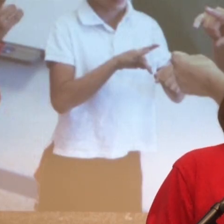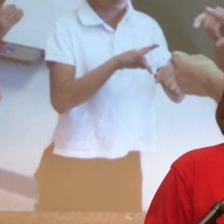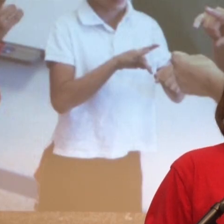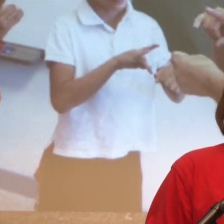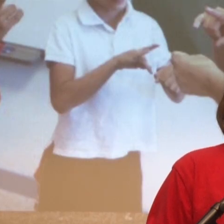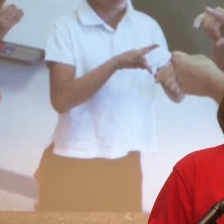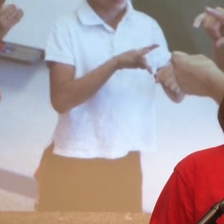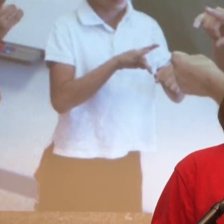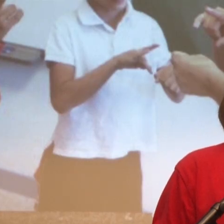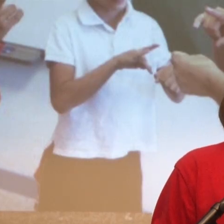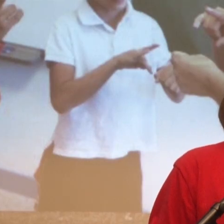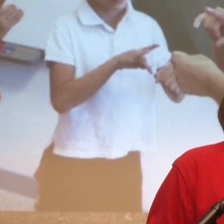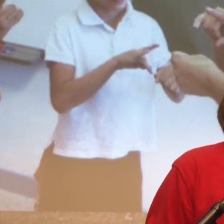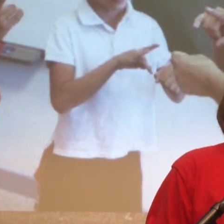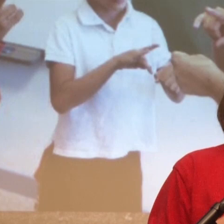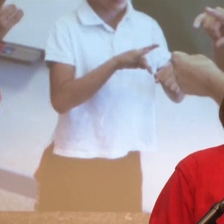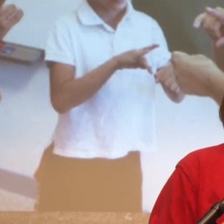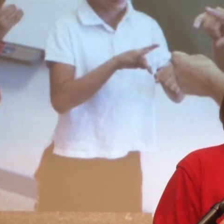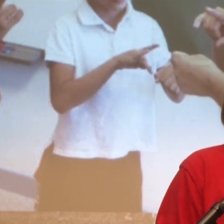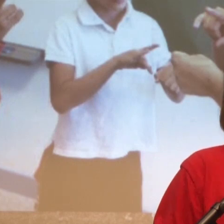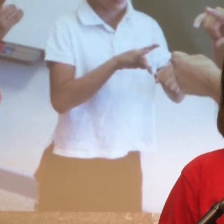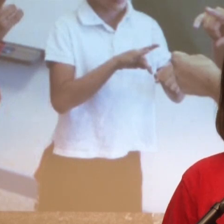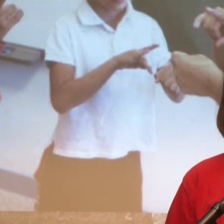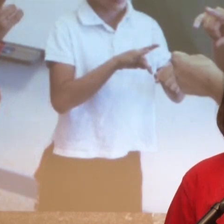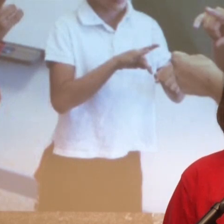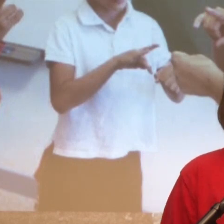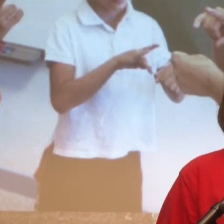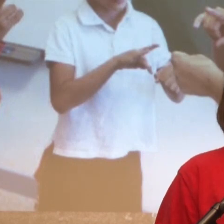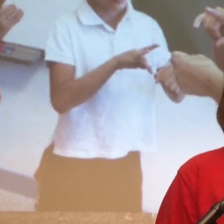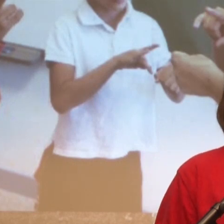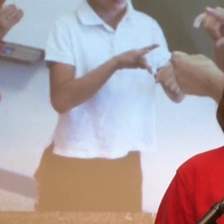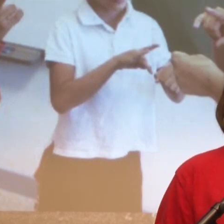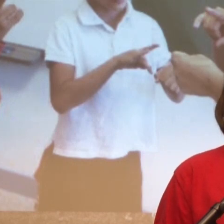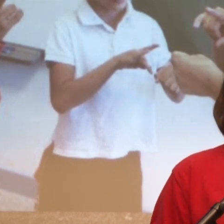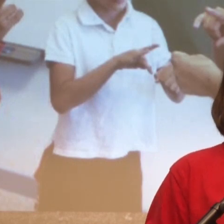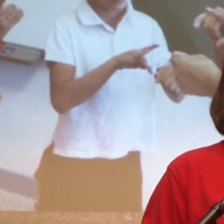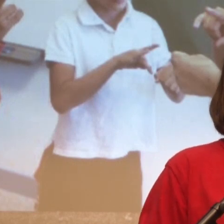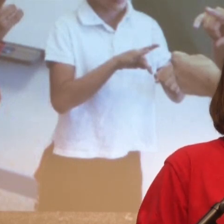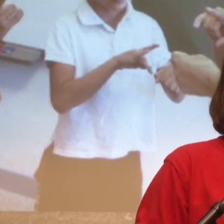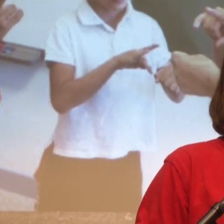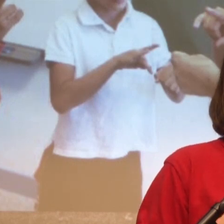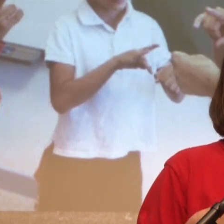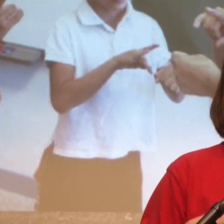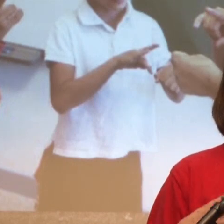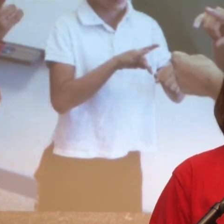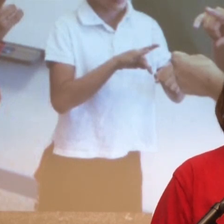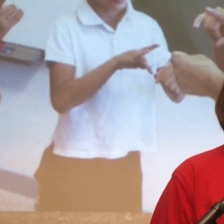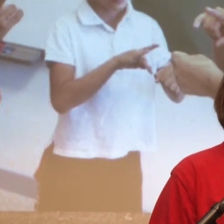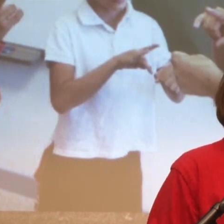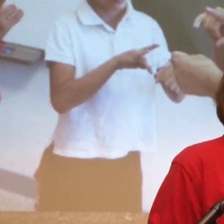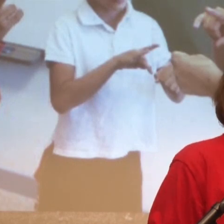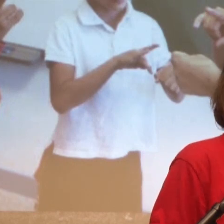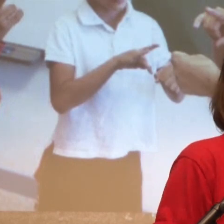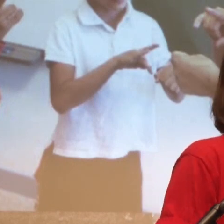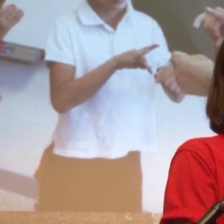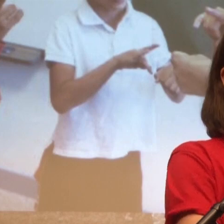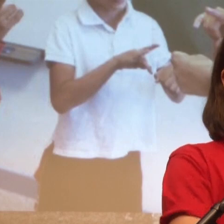Y cuando lo voy pensando cada vez más, esta idea de que haya